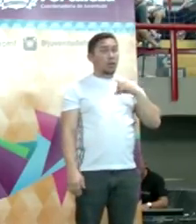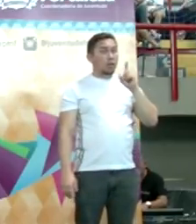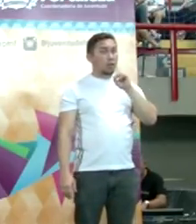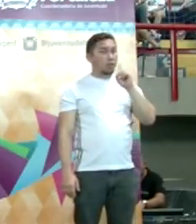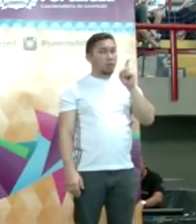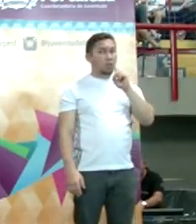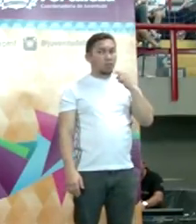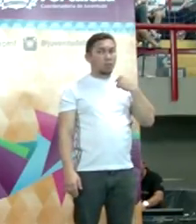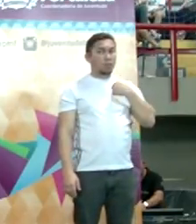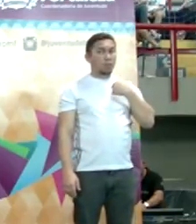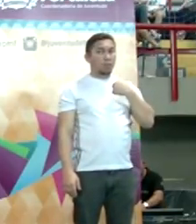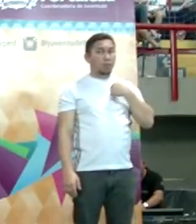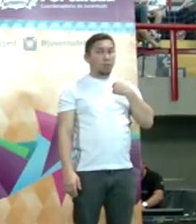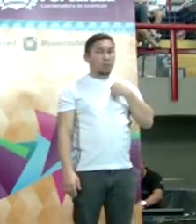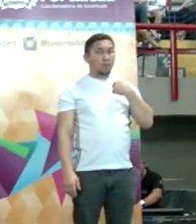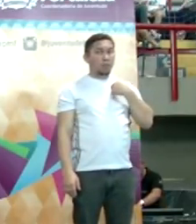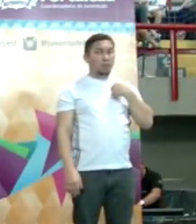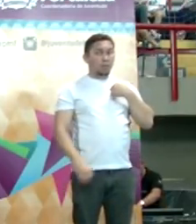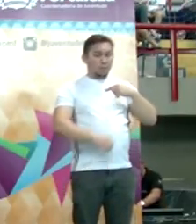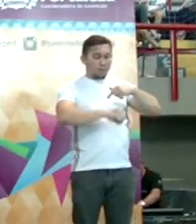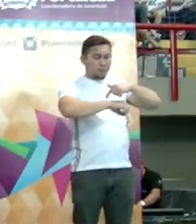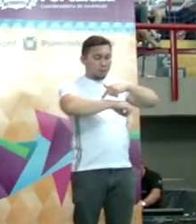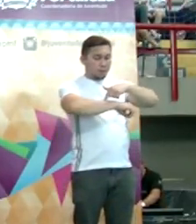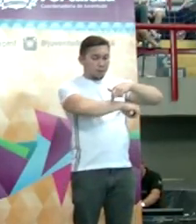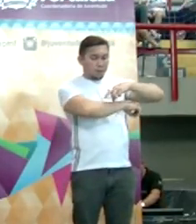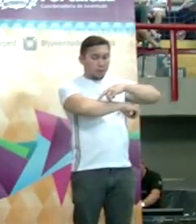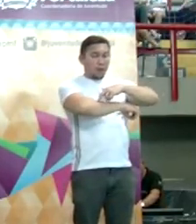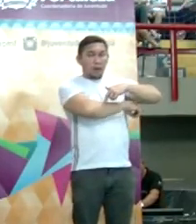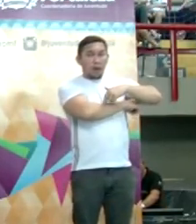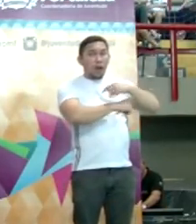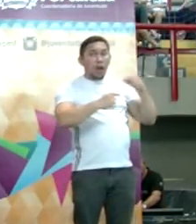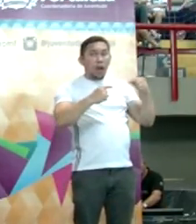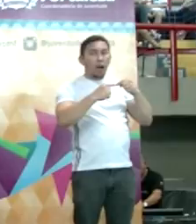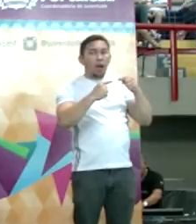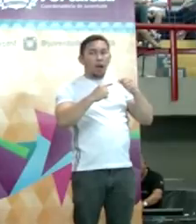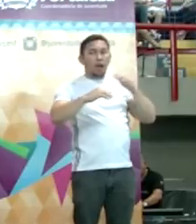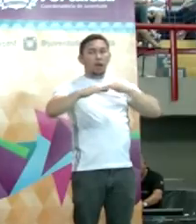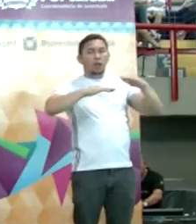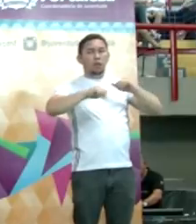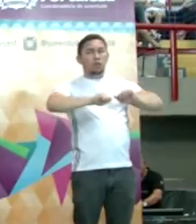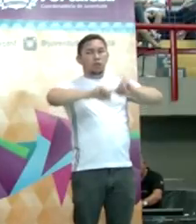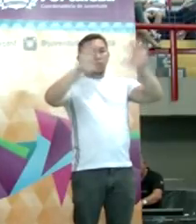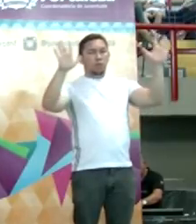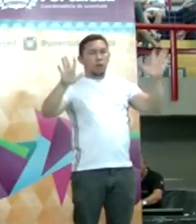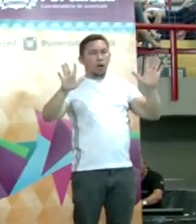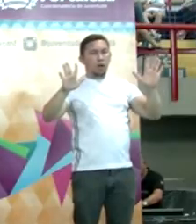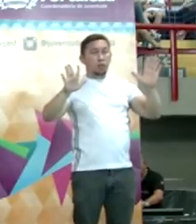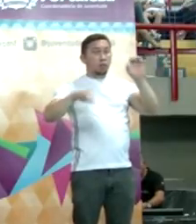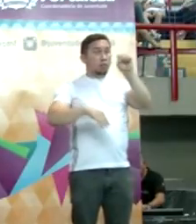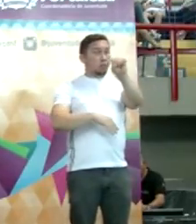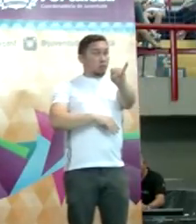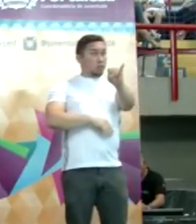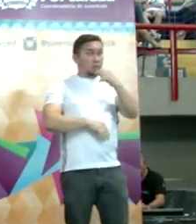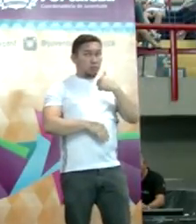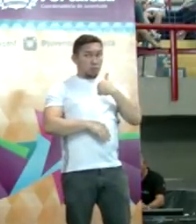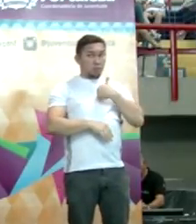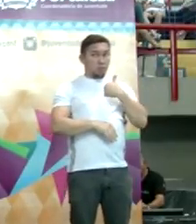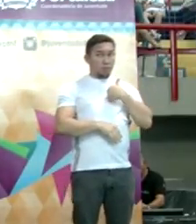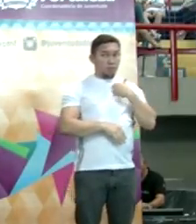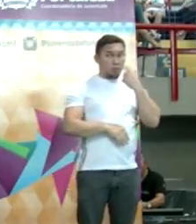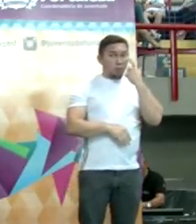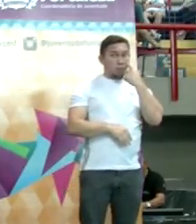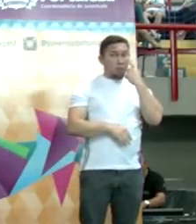não. Quando eu ando, o atrito é a favor do movimento. Estou ou não sendo claro? Agora, quando